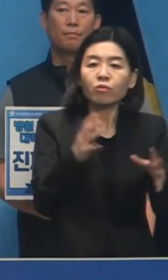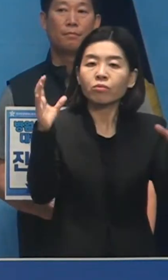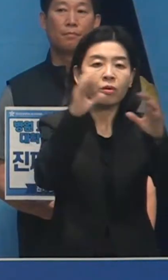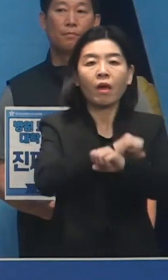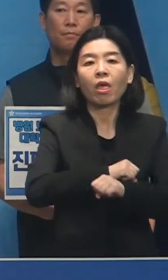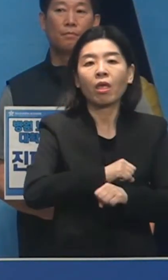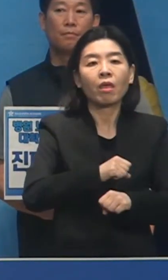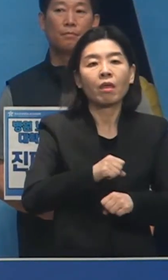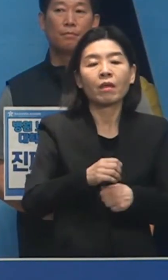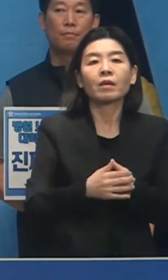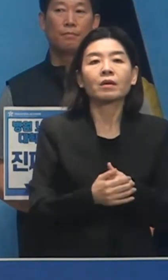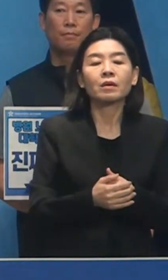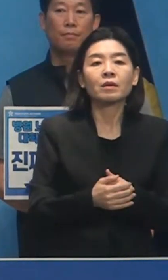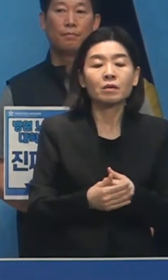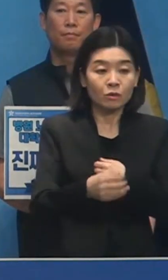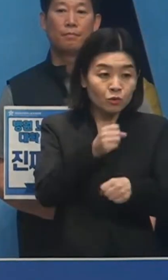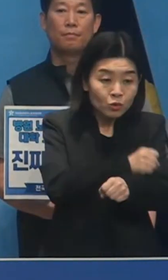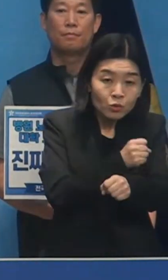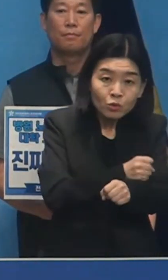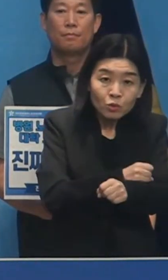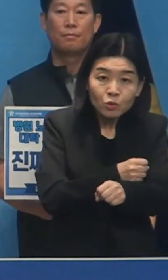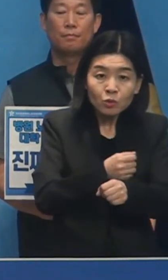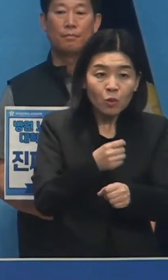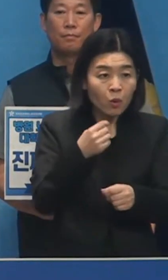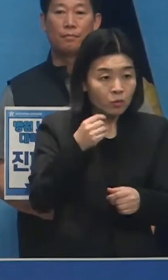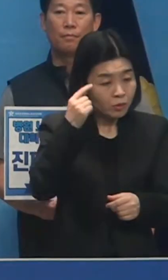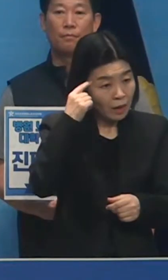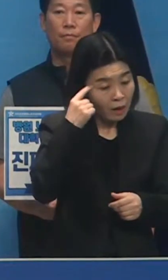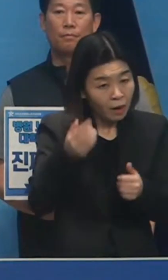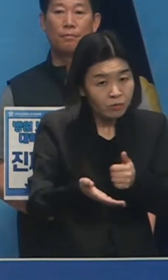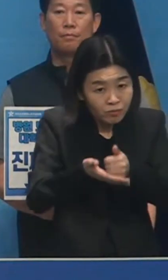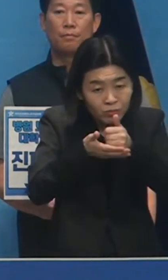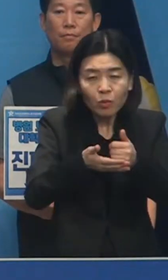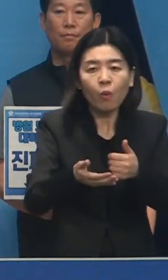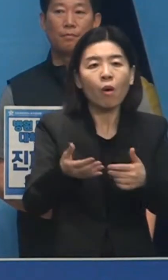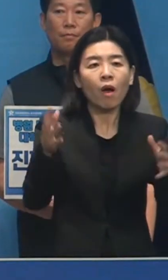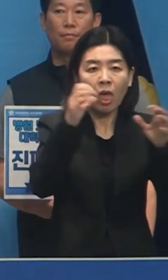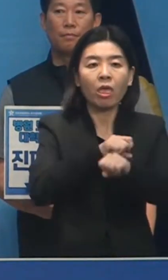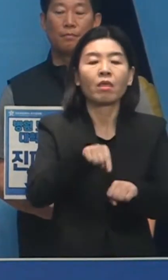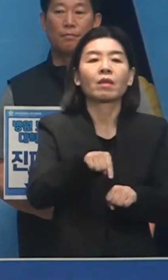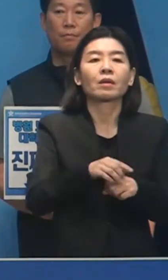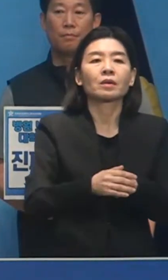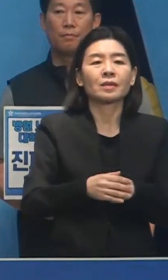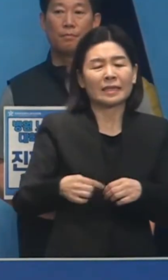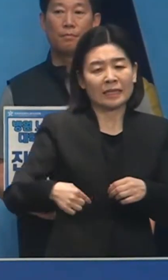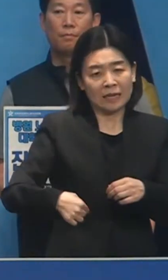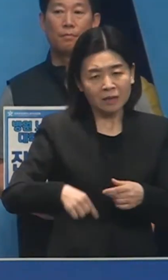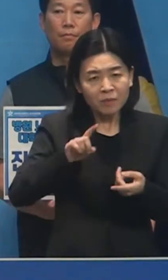병원 노동자들은 노고를 알아가라는 것이 아니라 양심에 따라 일할 수 있는